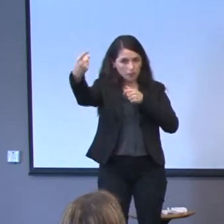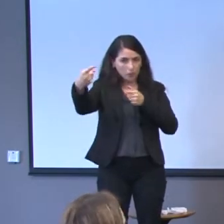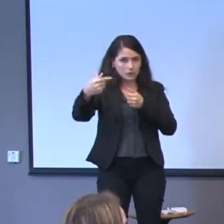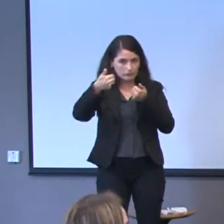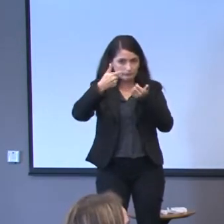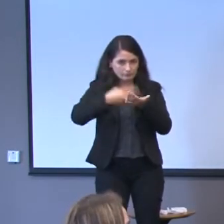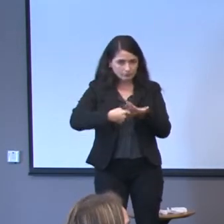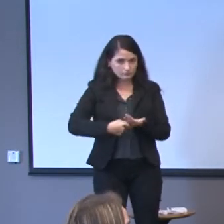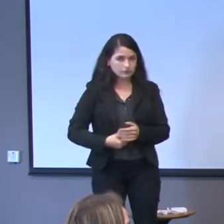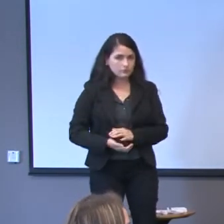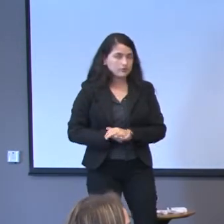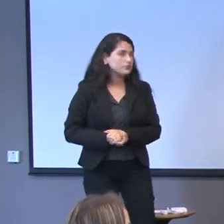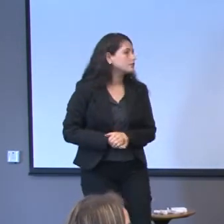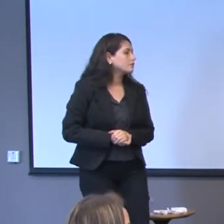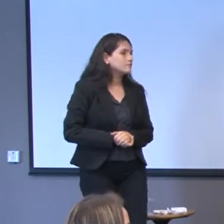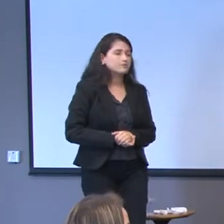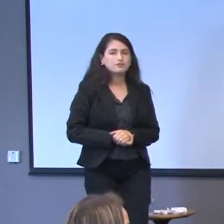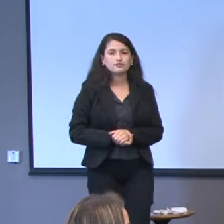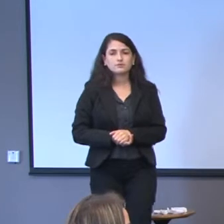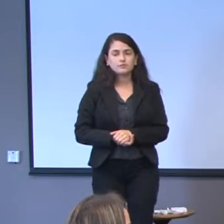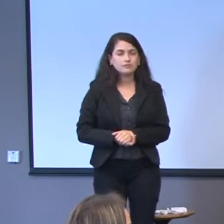por favor.